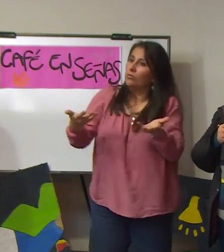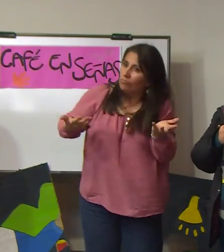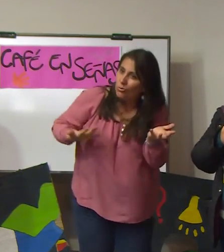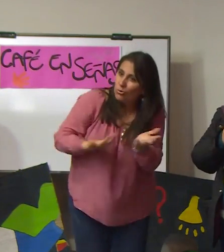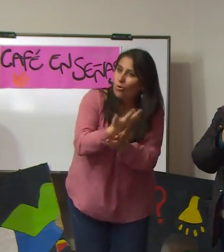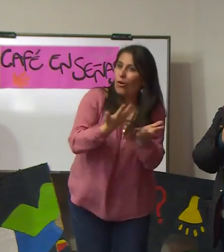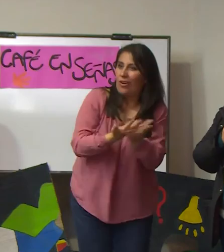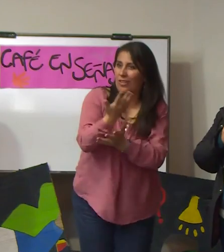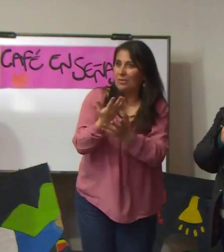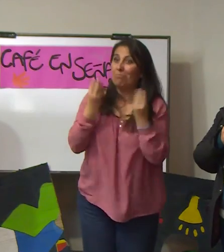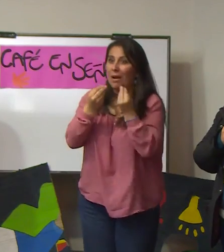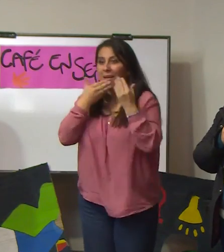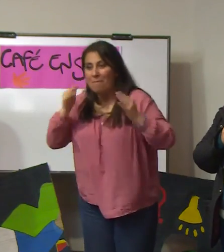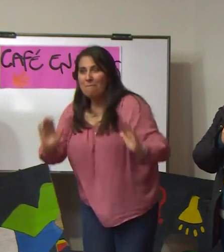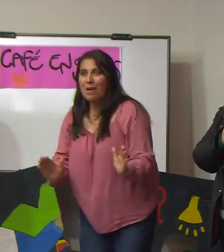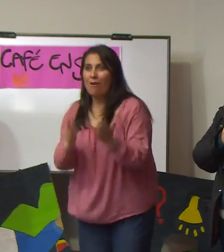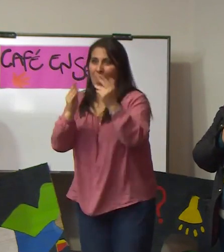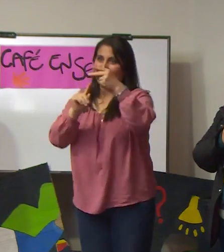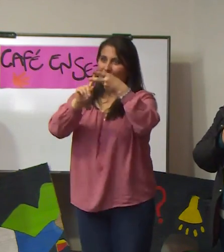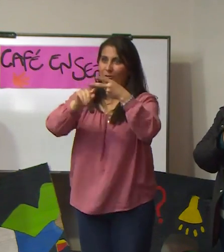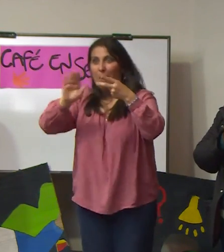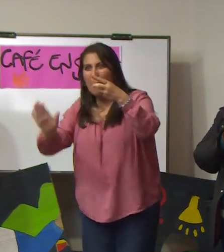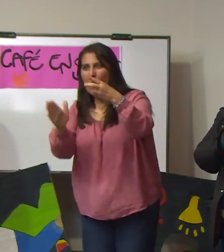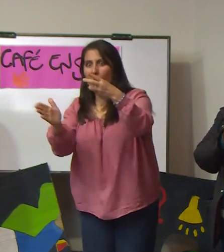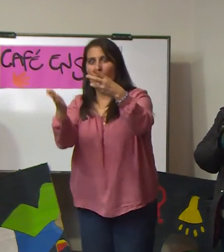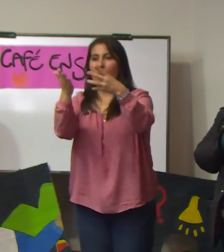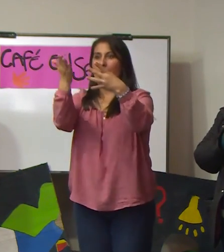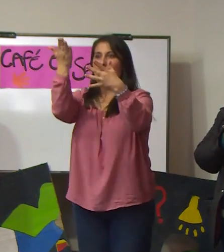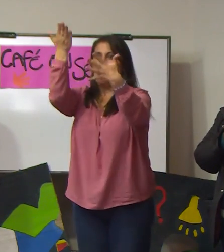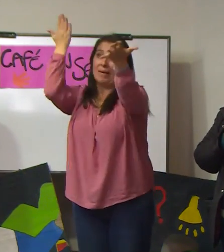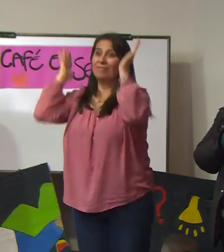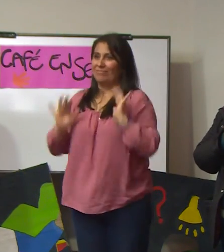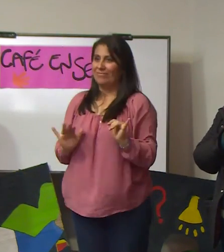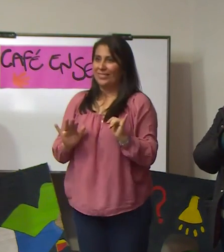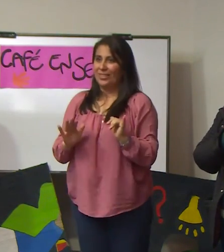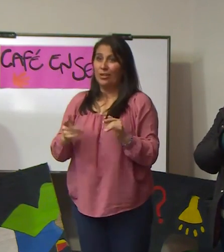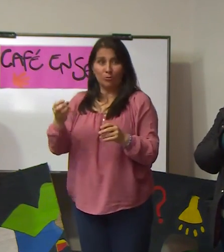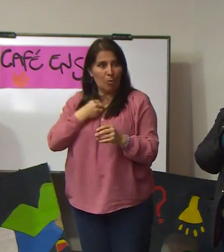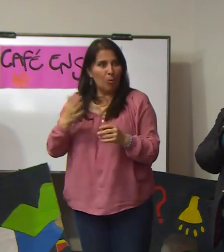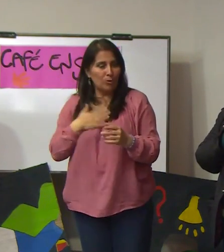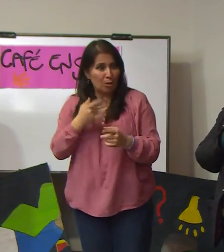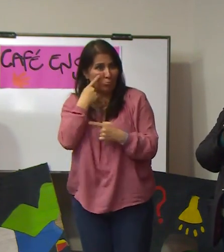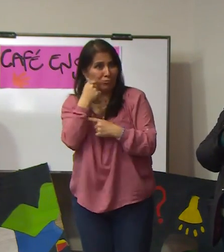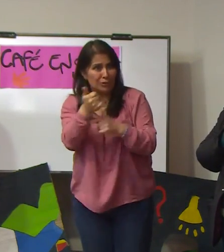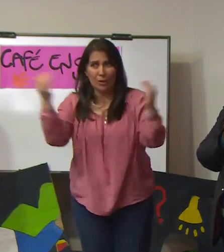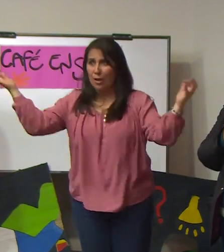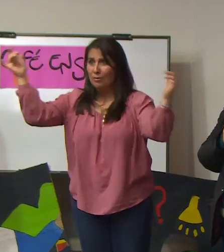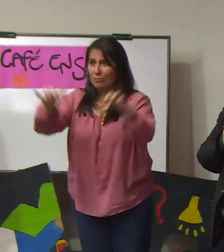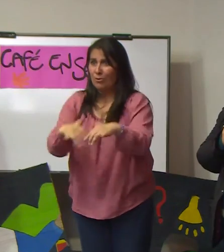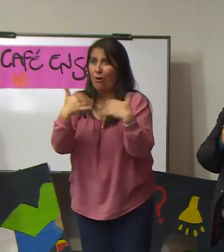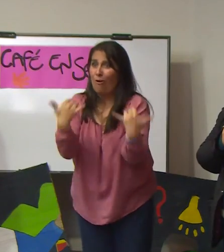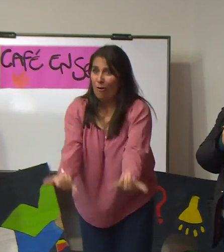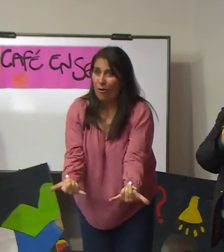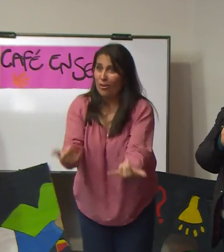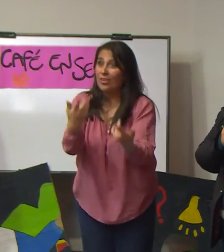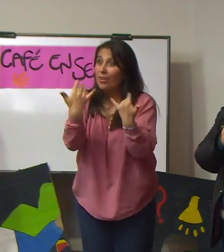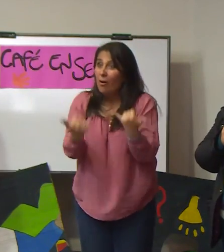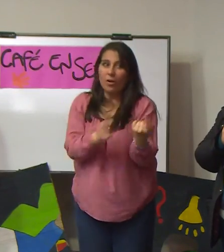que ha sido una muy linda oportunidad de tenerlos a todos acá, de que nos hayamos encontrado desde otro